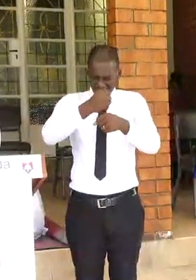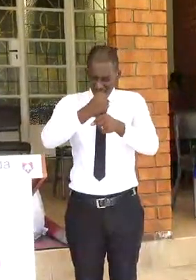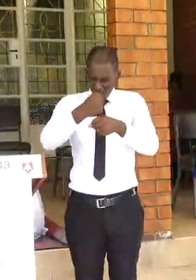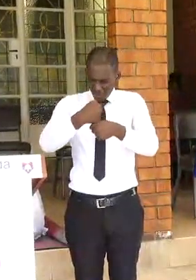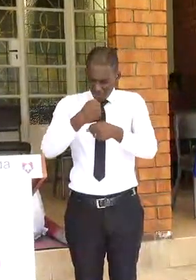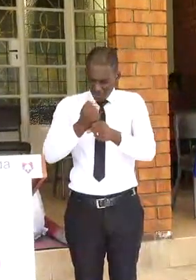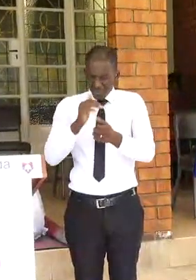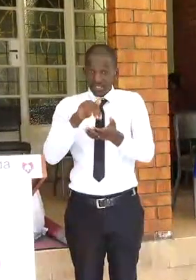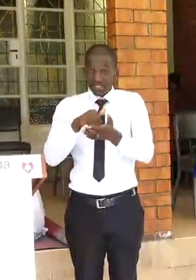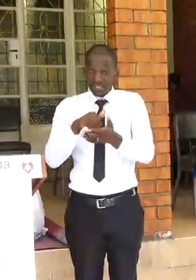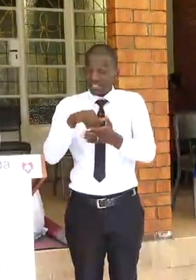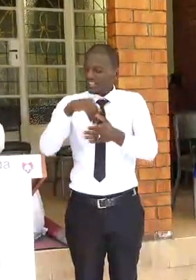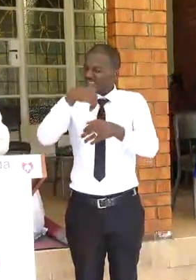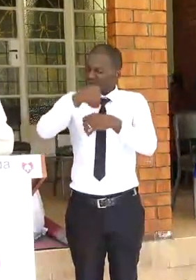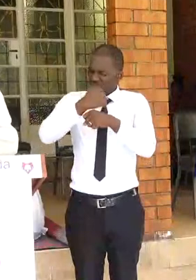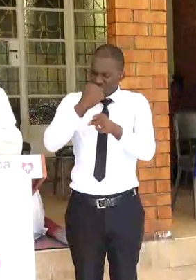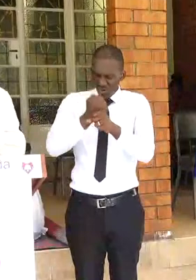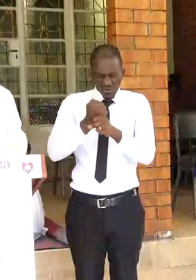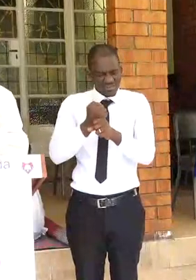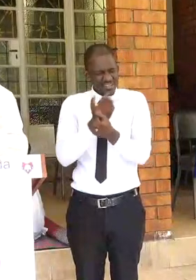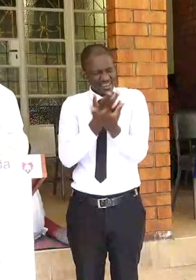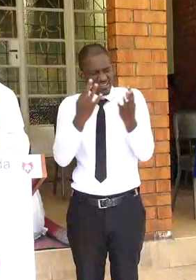mumba mwecho choyagala mbere